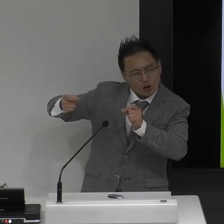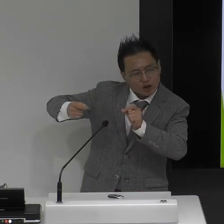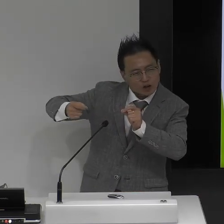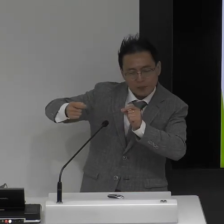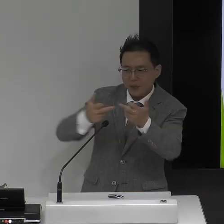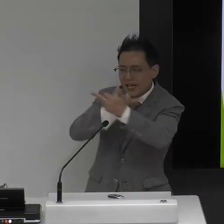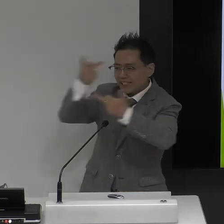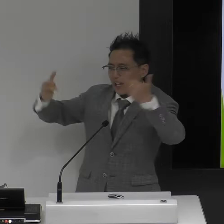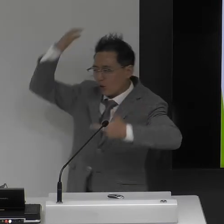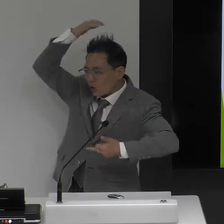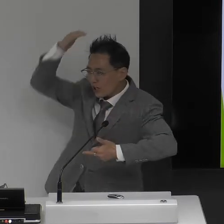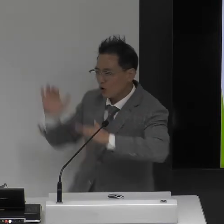최단거리로 가면 산 꼭대기로만